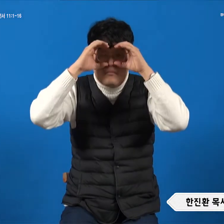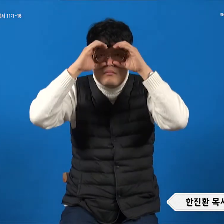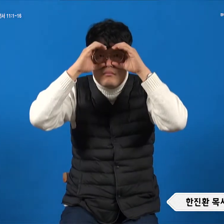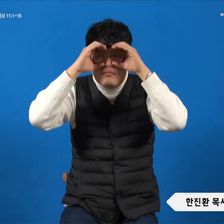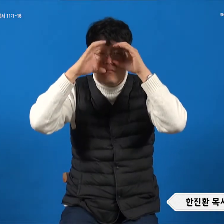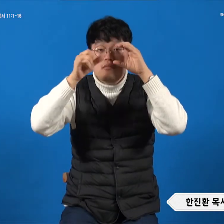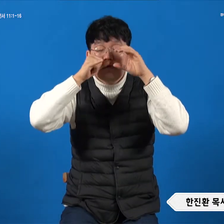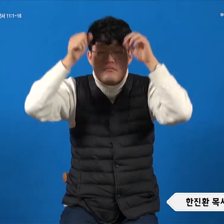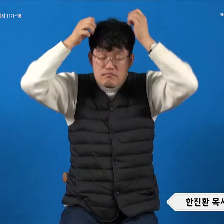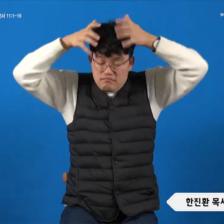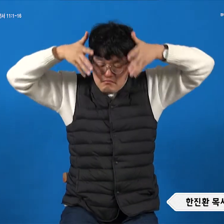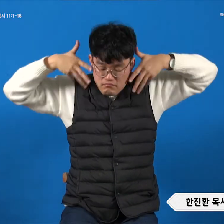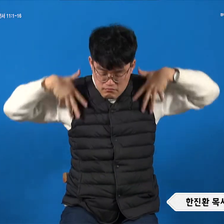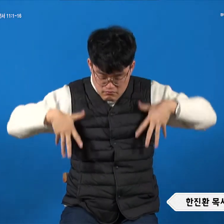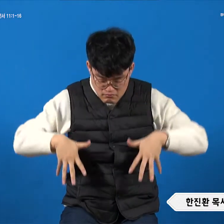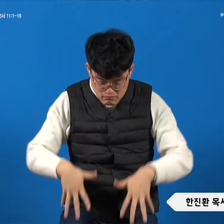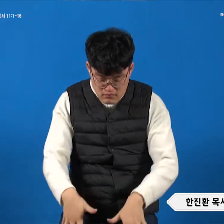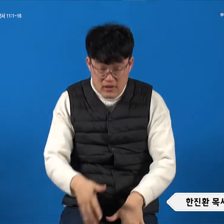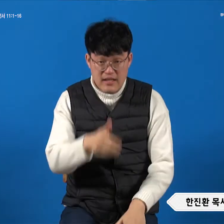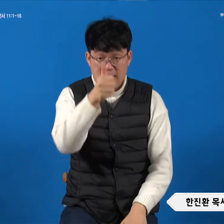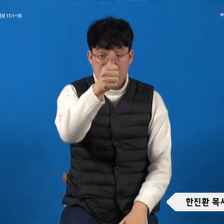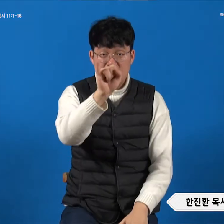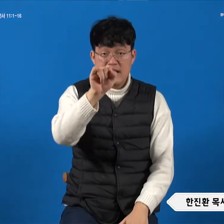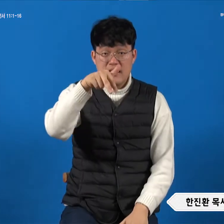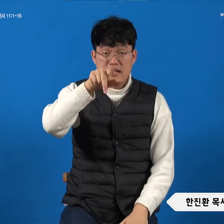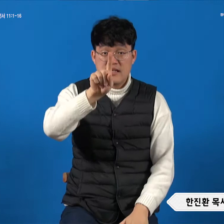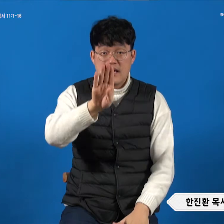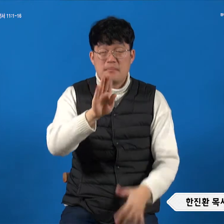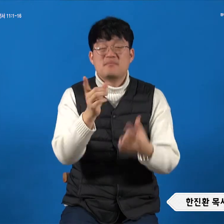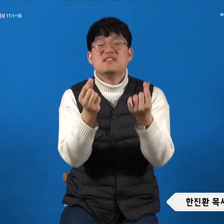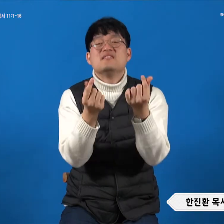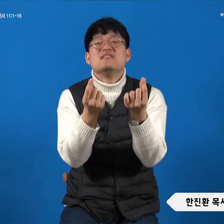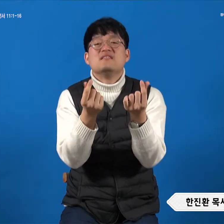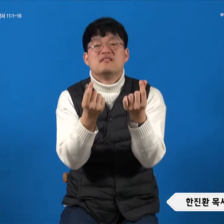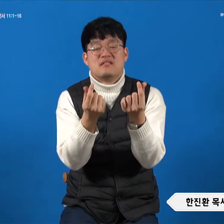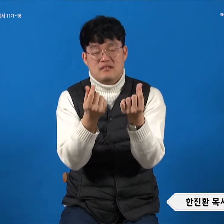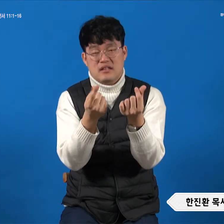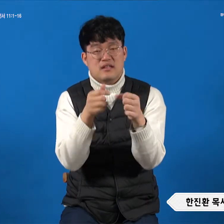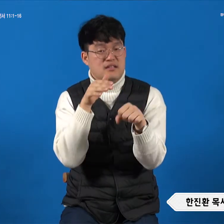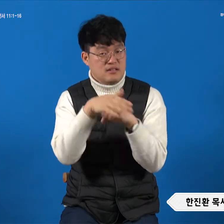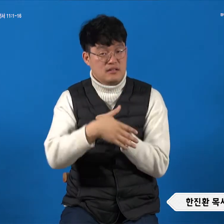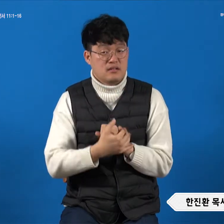이 눈만 내어놓고 다 가리는 히잡 비슷한 것입니다.